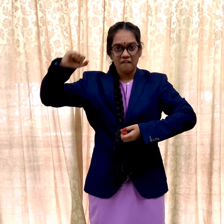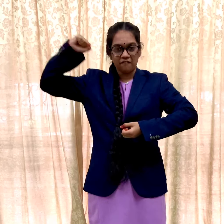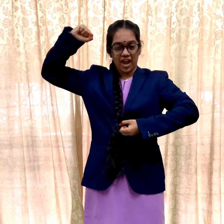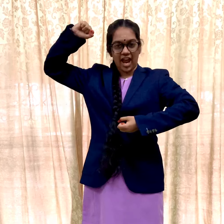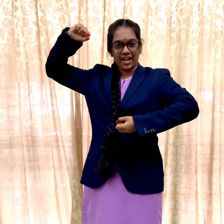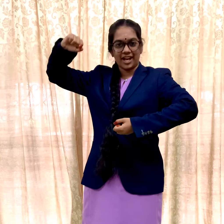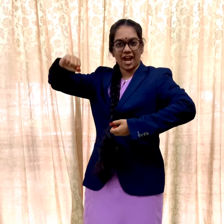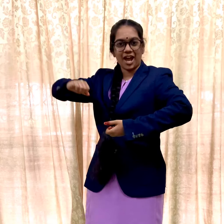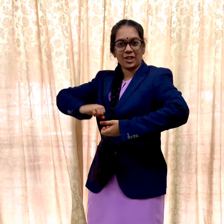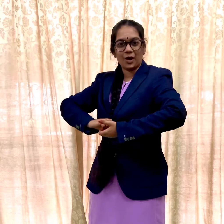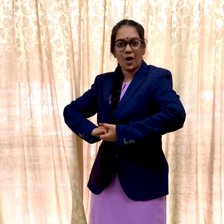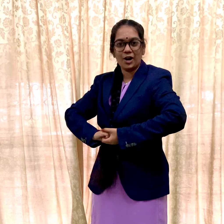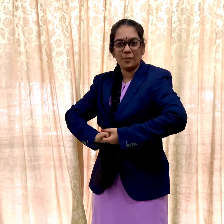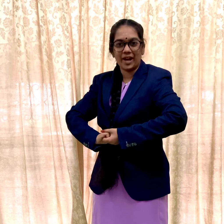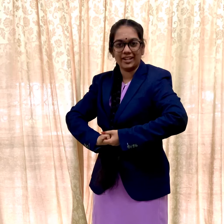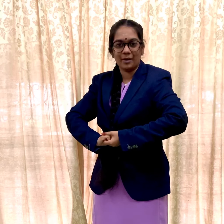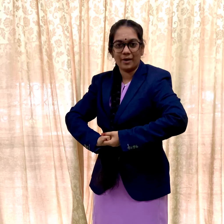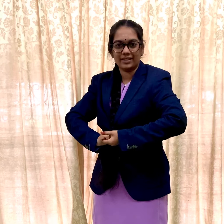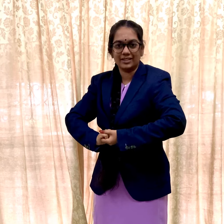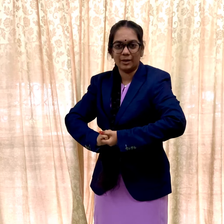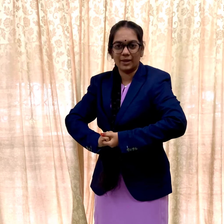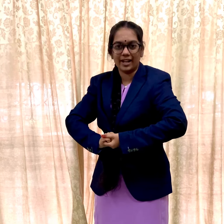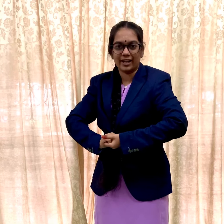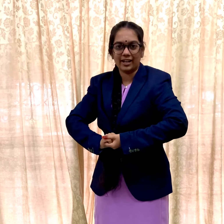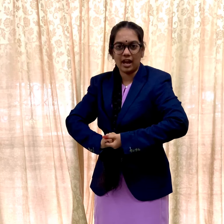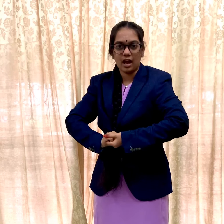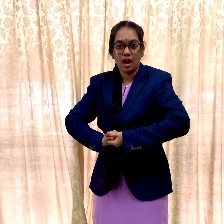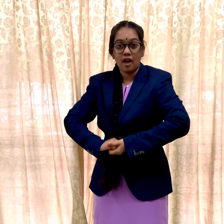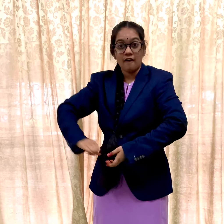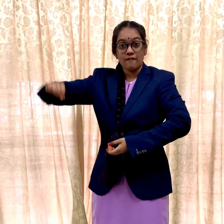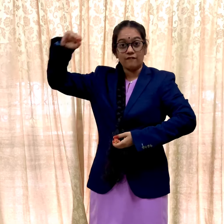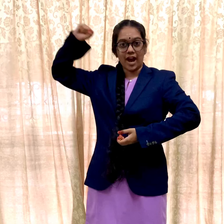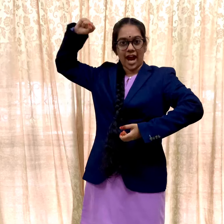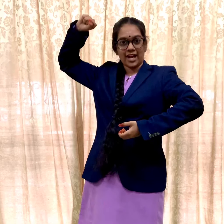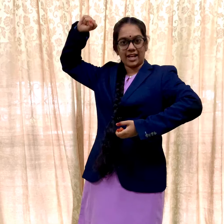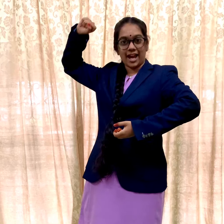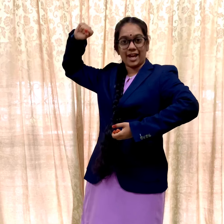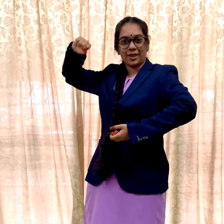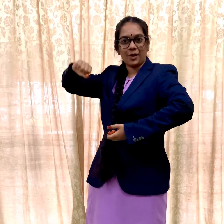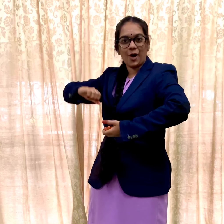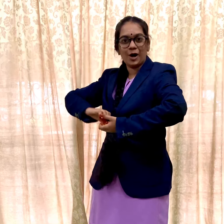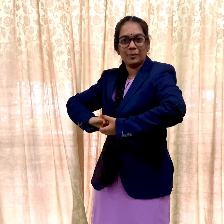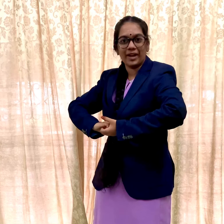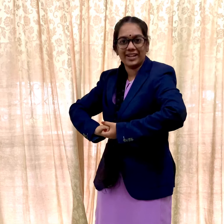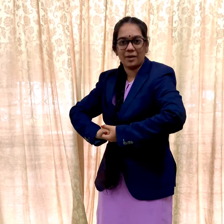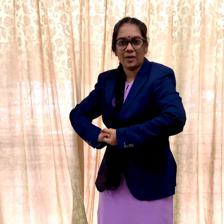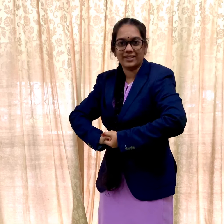வேங்கை தோழ்மேத மர்து தமிழர்க்கே. வேங்கை தோழ்மேத மர்து